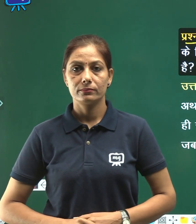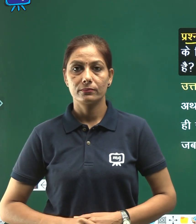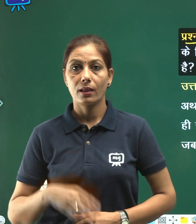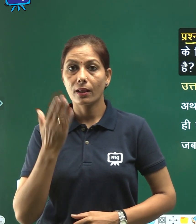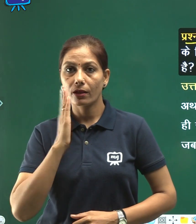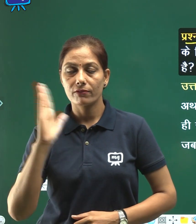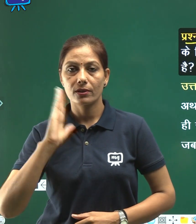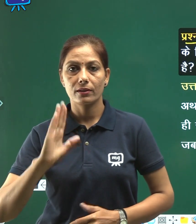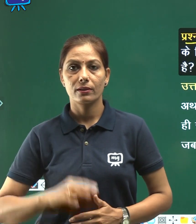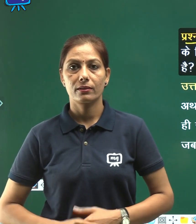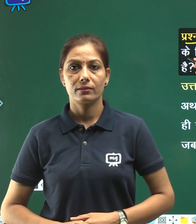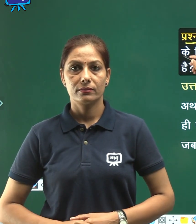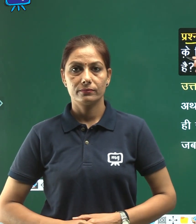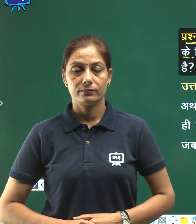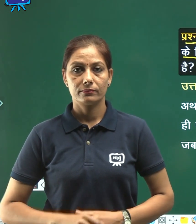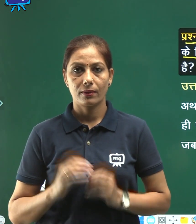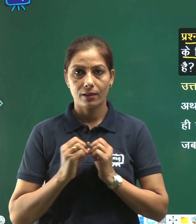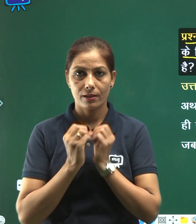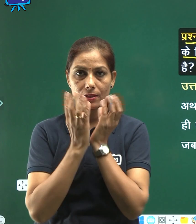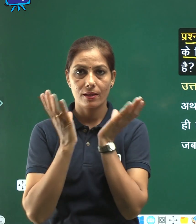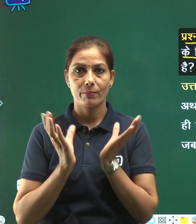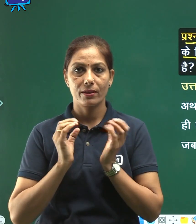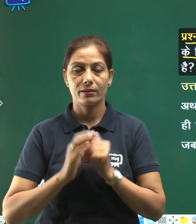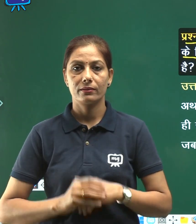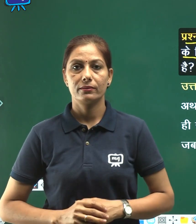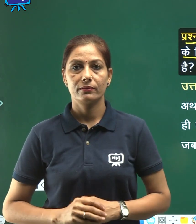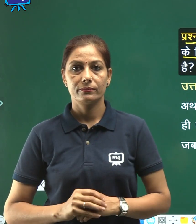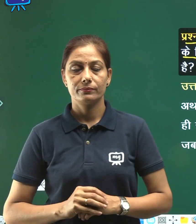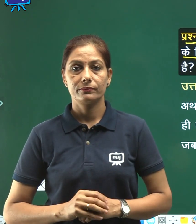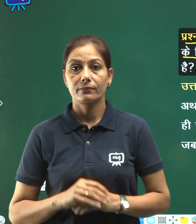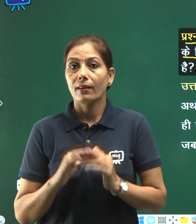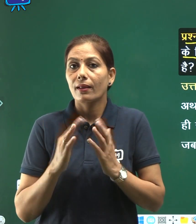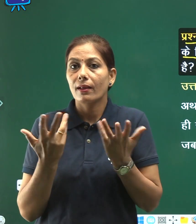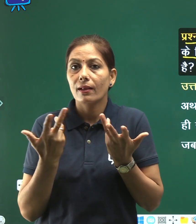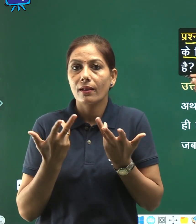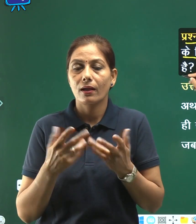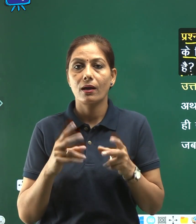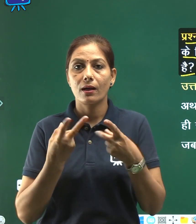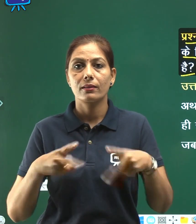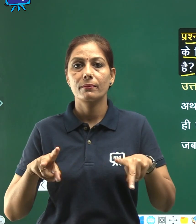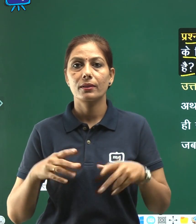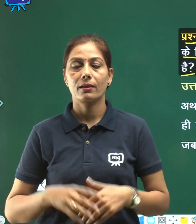कविता के खिलने में क्या अंतर बताया है?